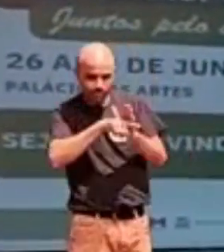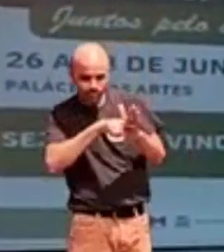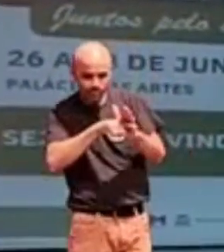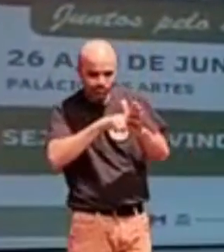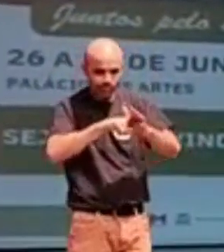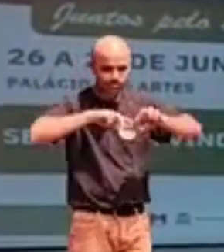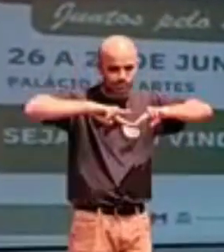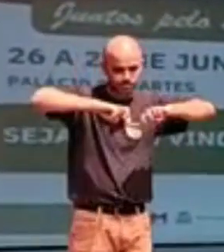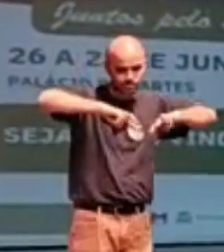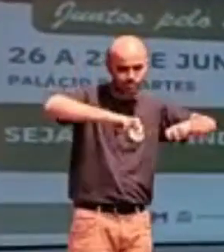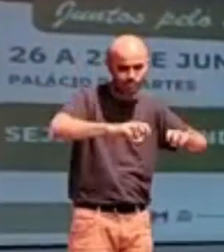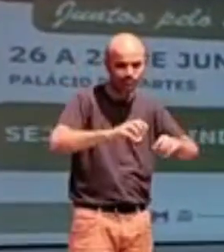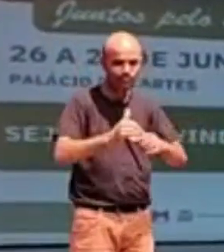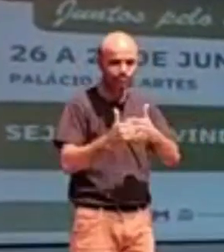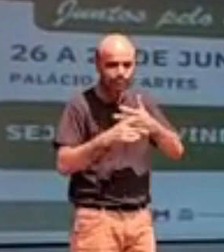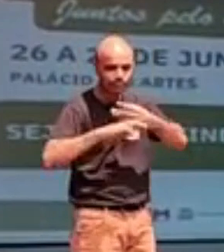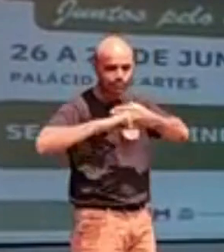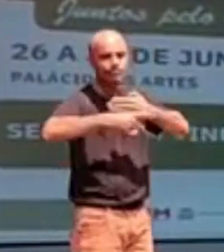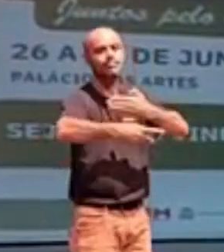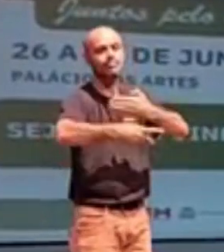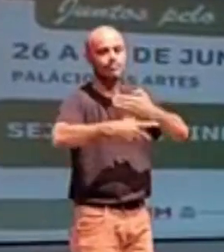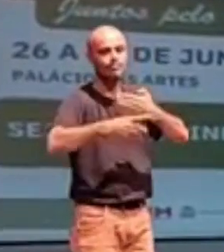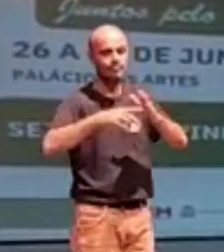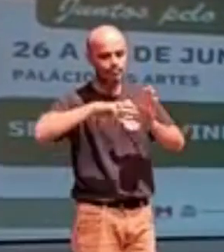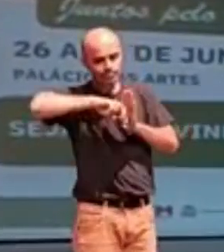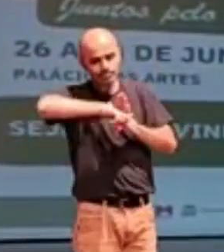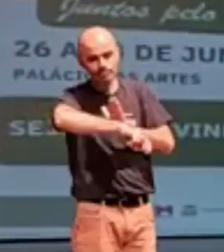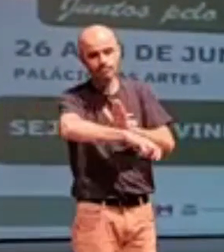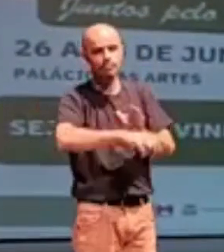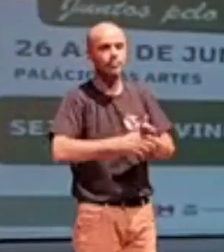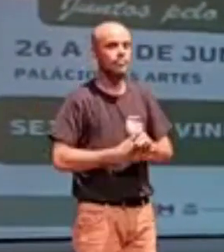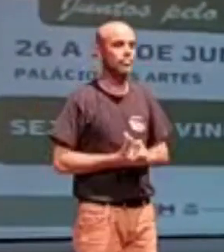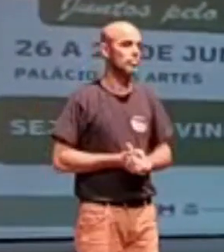das consequências do subfinanciamento.